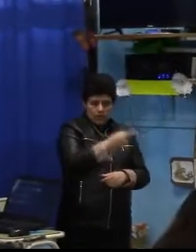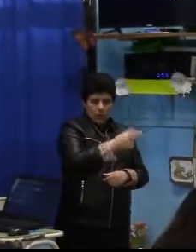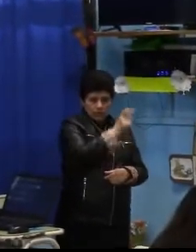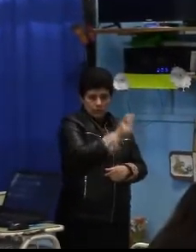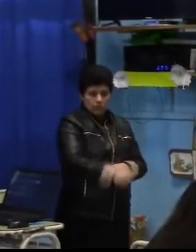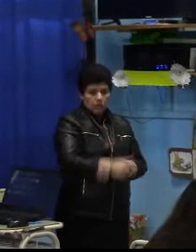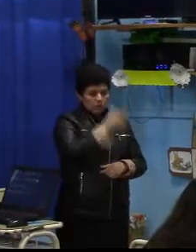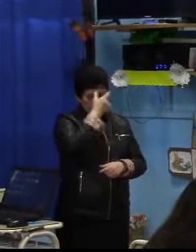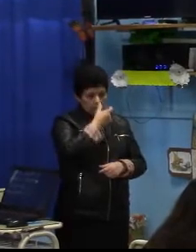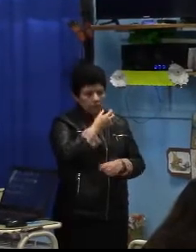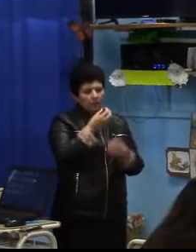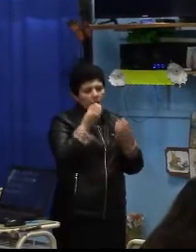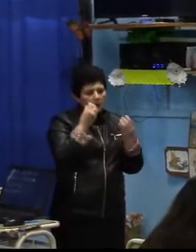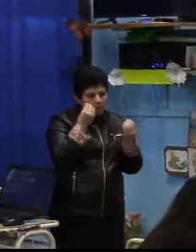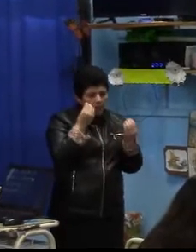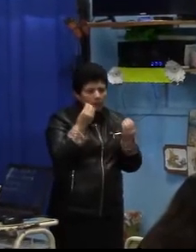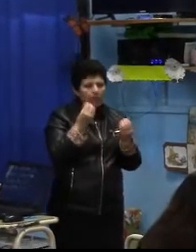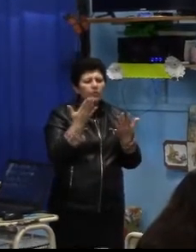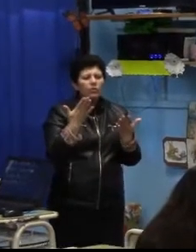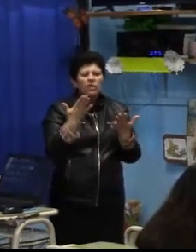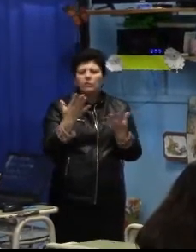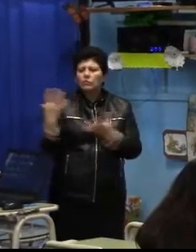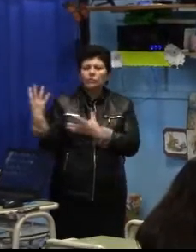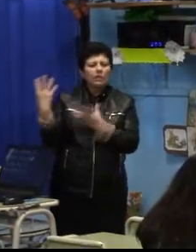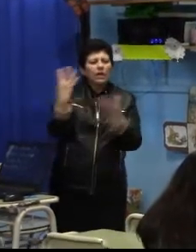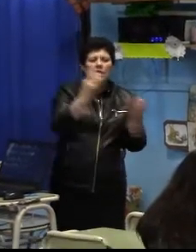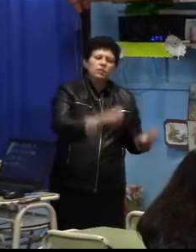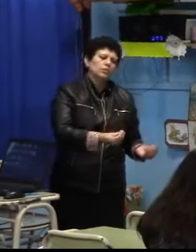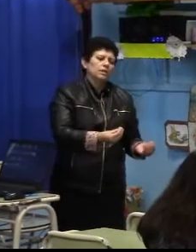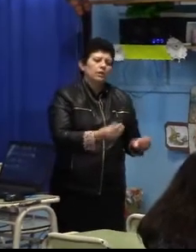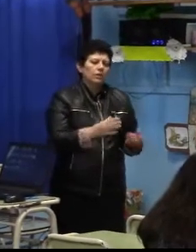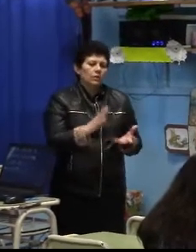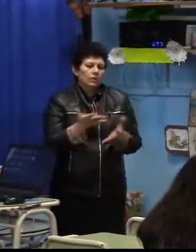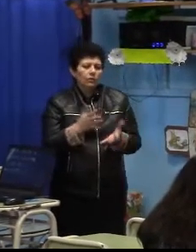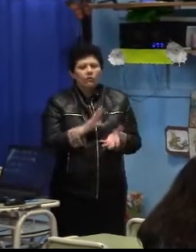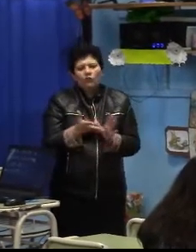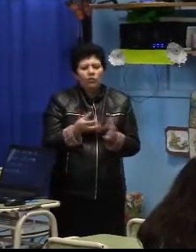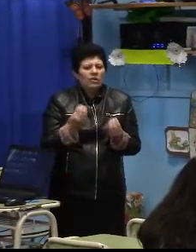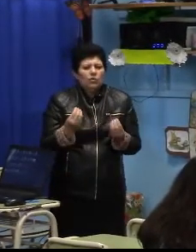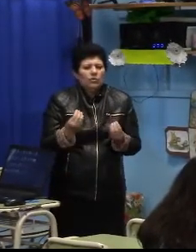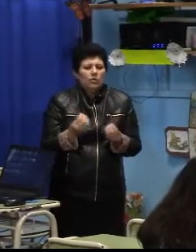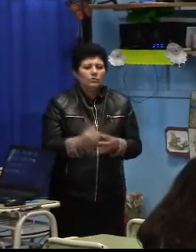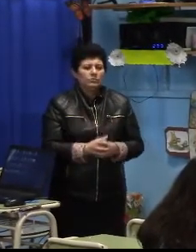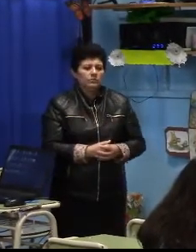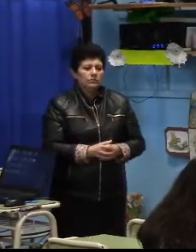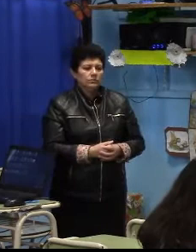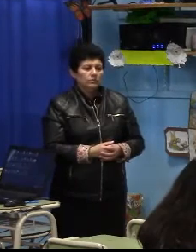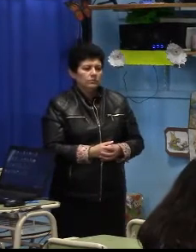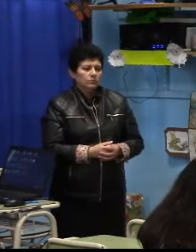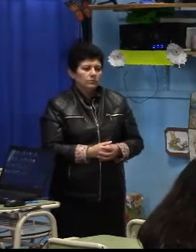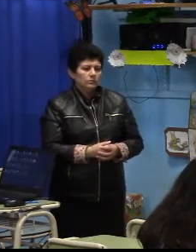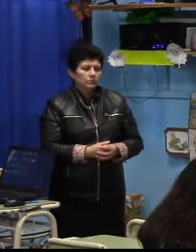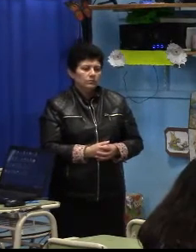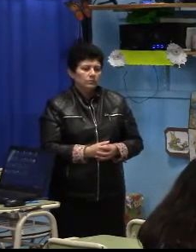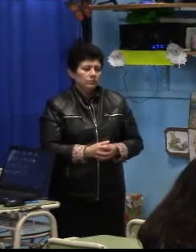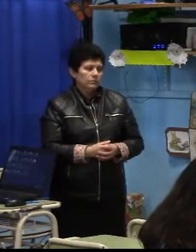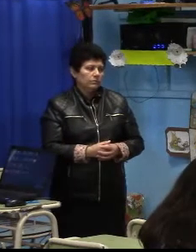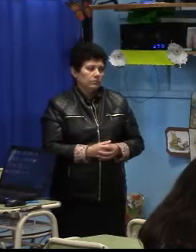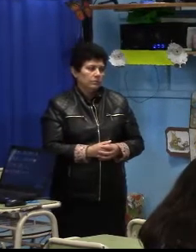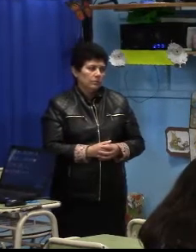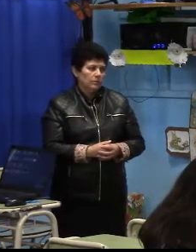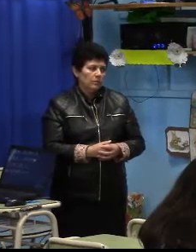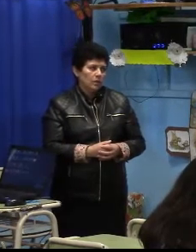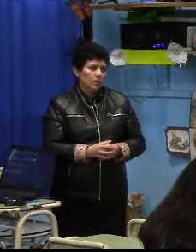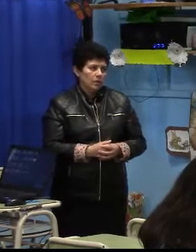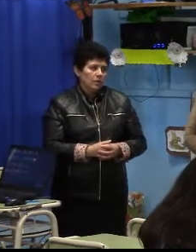sea, ¿qué para los no videntes, qué hacer más énfasis, aparte de los tips que nos diste.